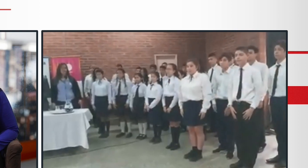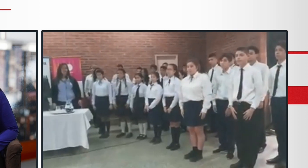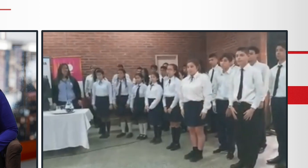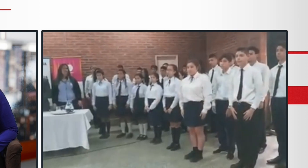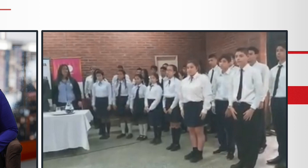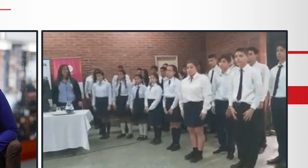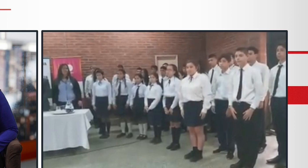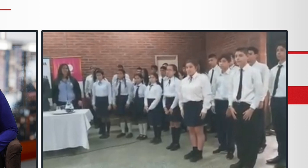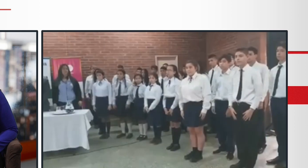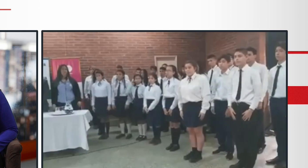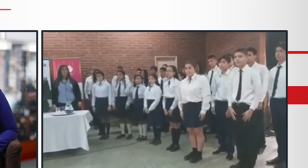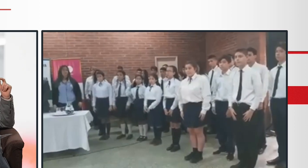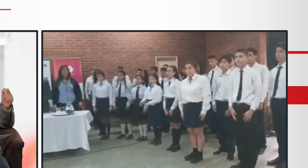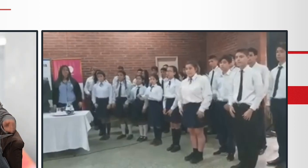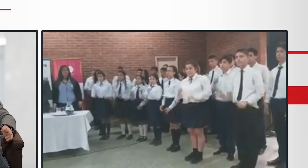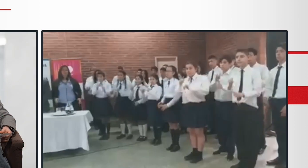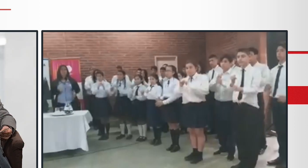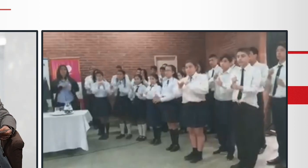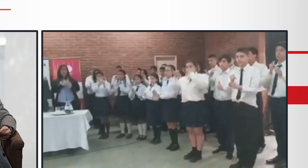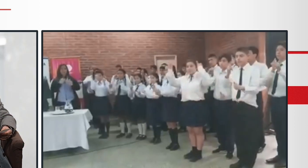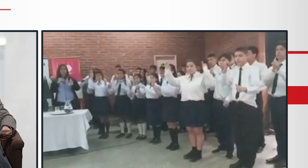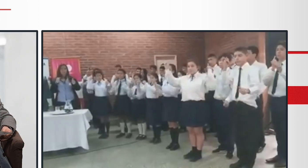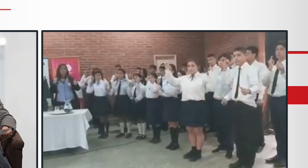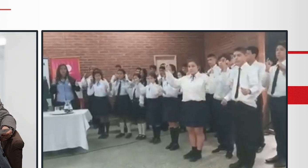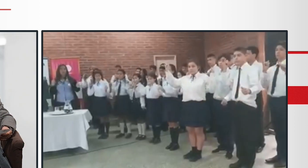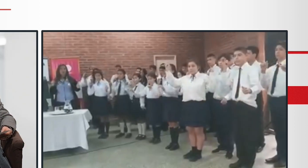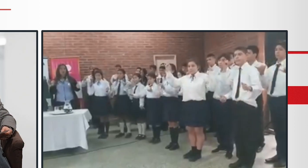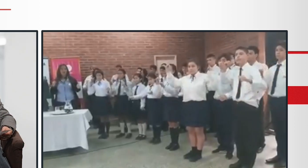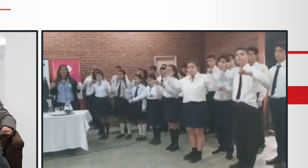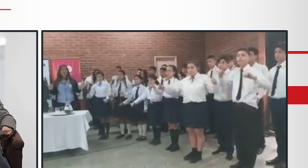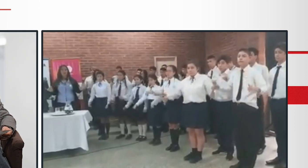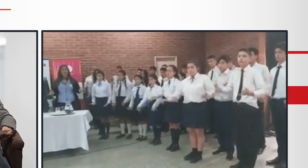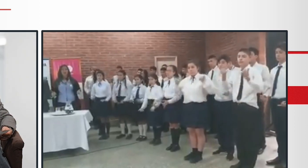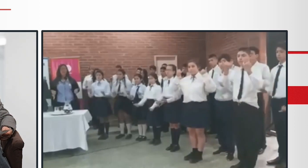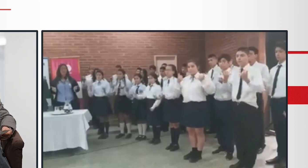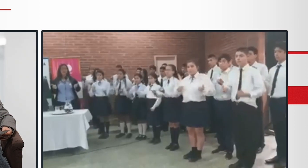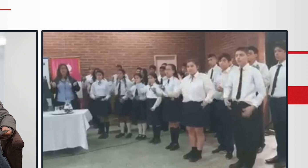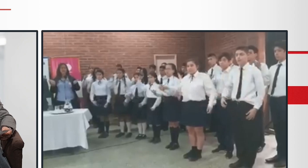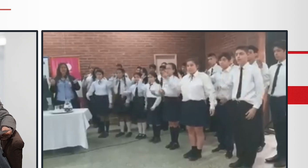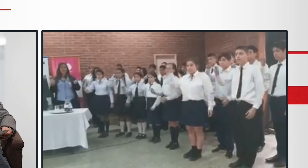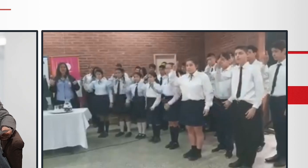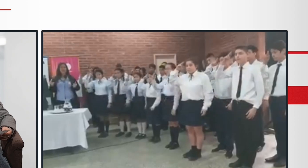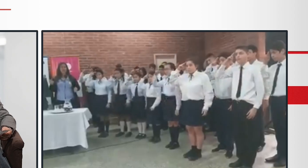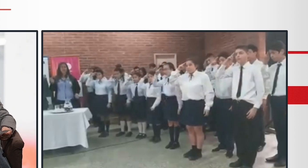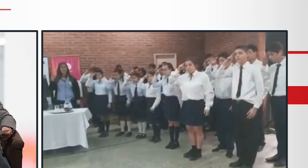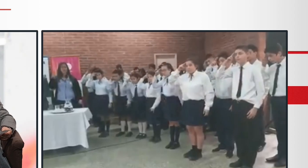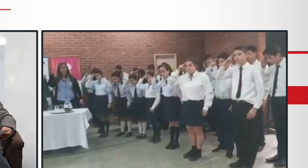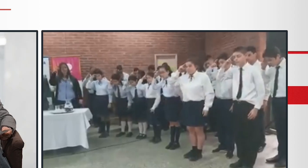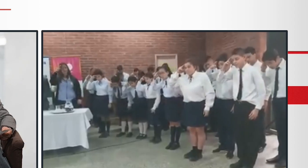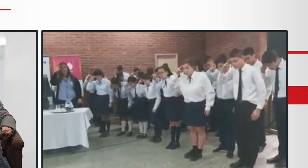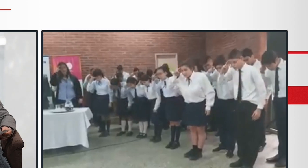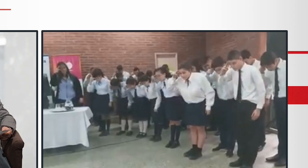en su escuela regular. A ver, acá estoy leyendo un folleto que usted me dio y que estoy aprendiendo bastante y me doy cuenta que yo cometo errores todos los